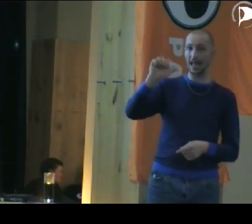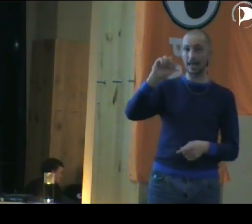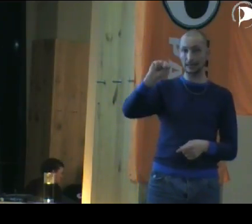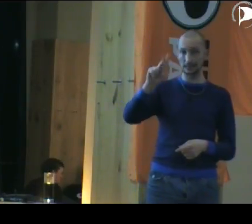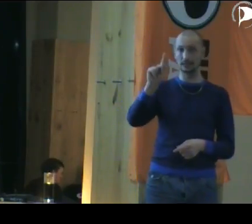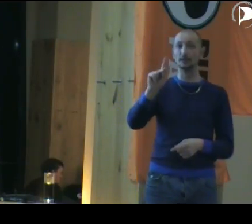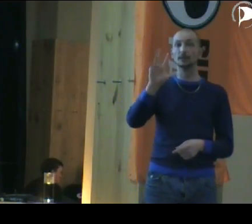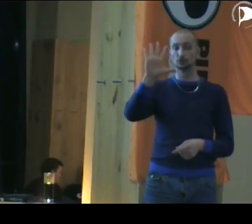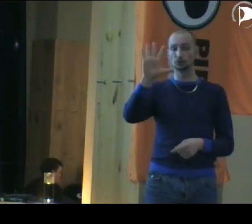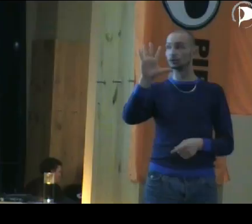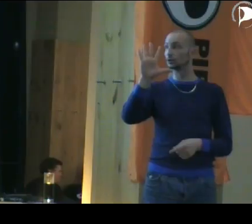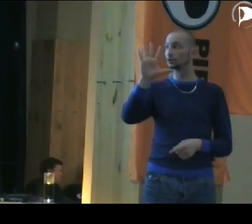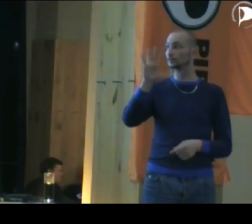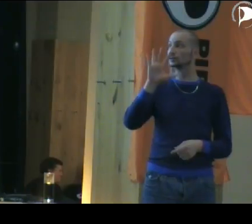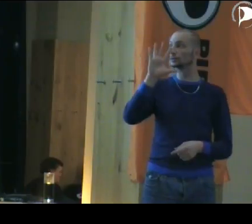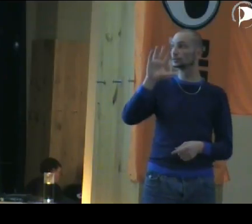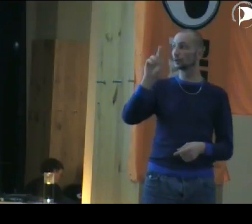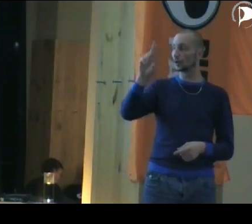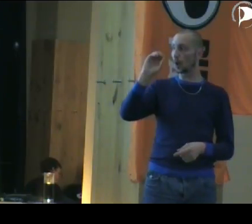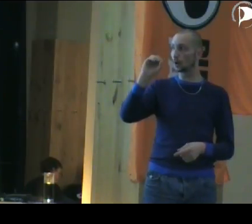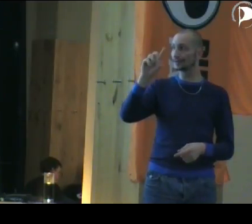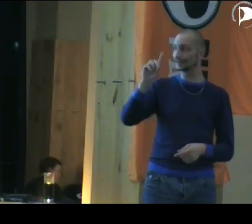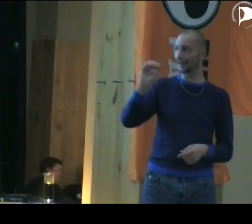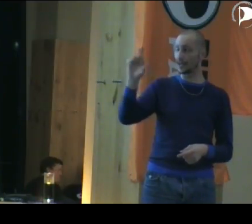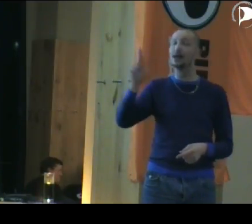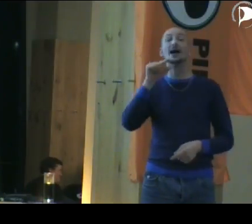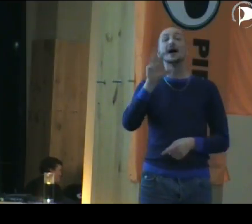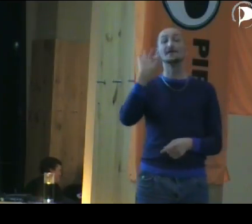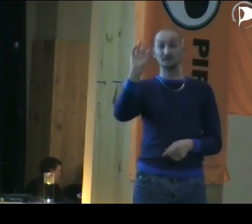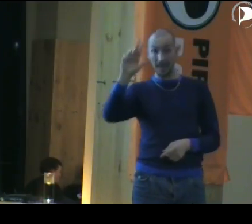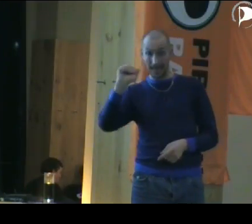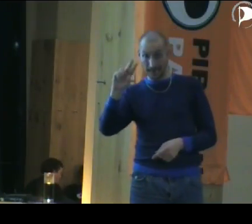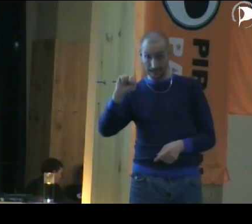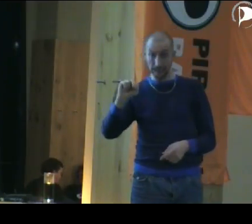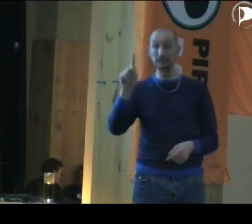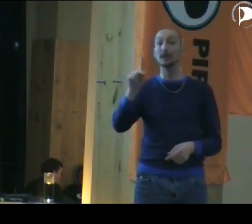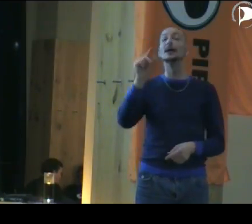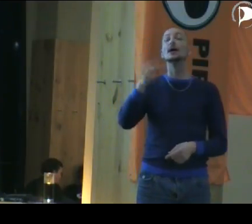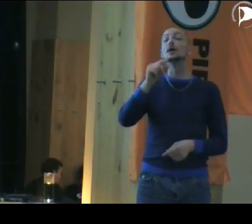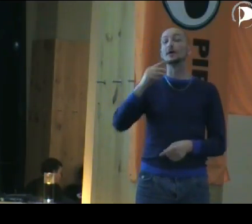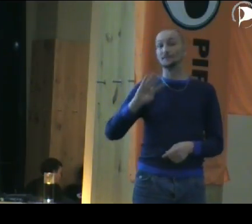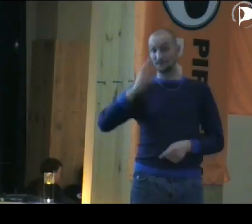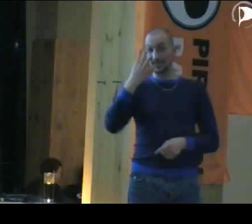mit den kleinen da drei fragen stellen standard ihr wart ihr